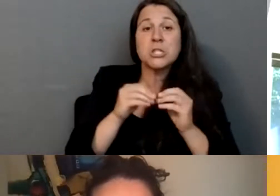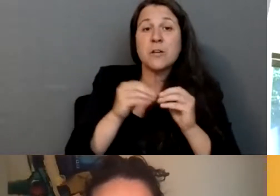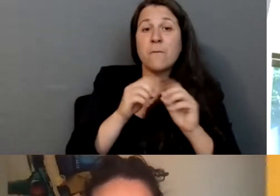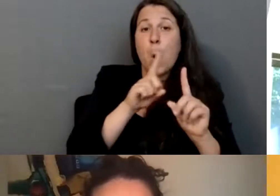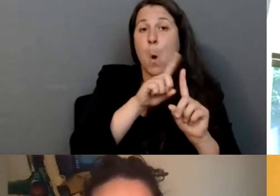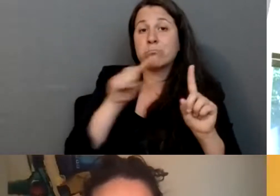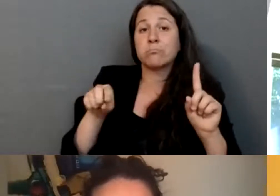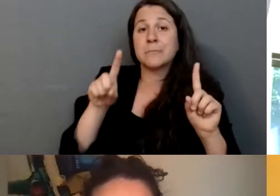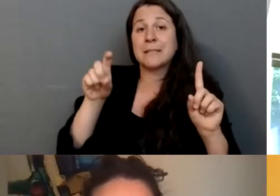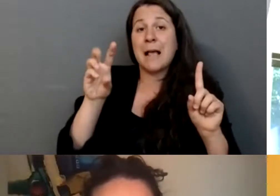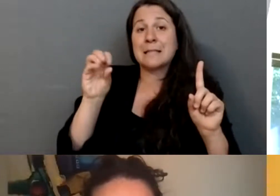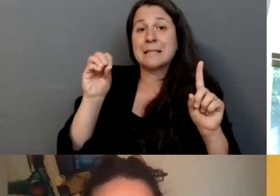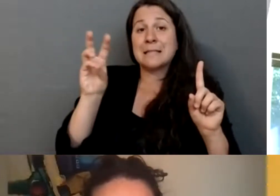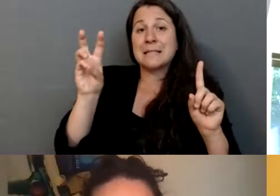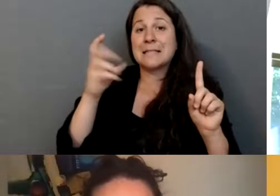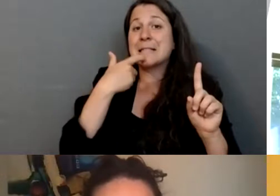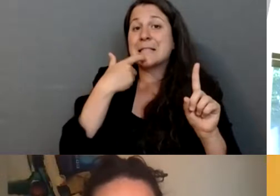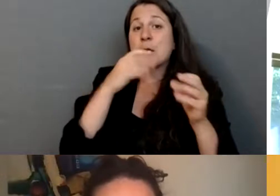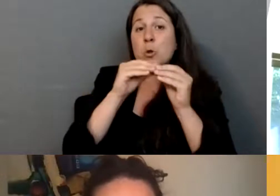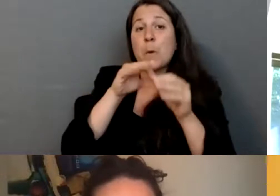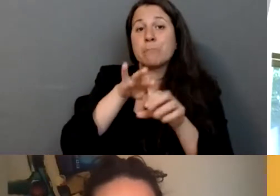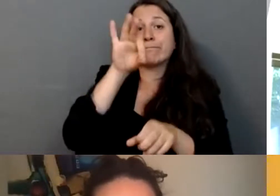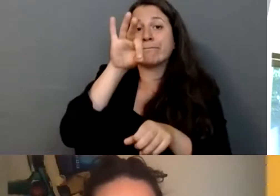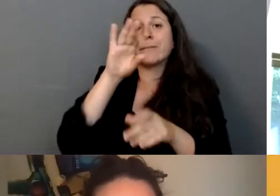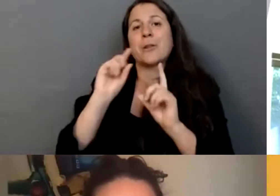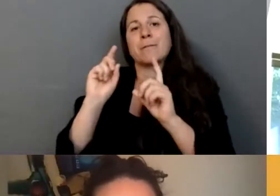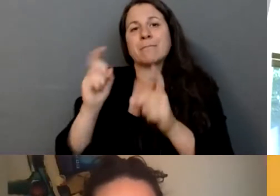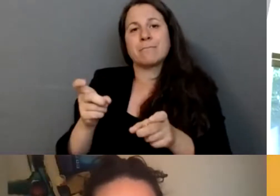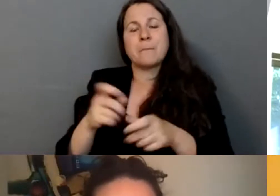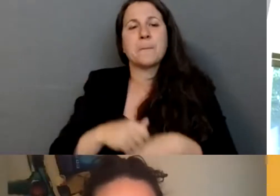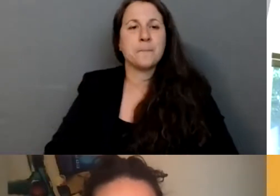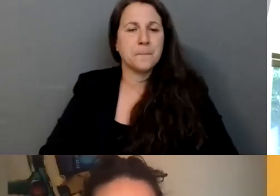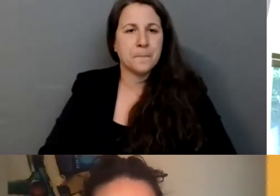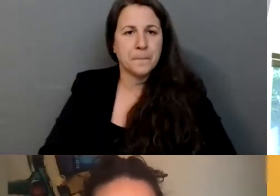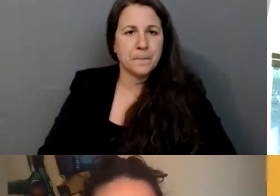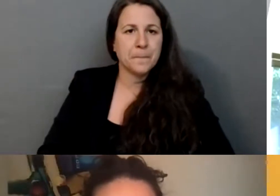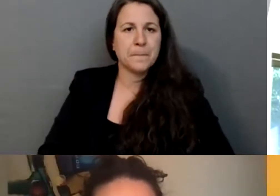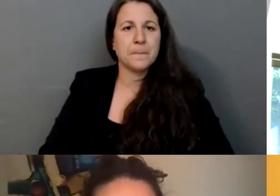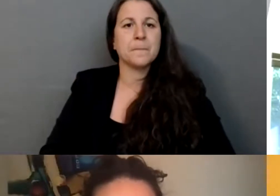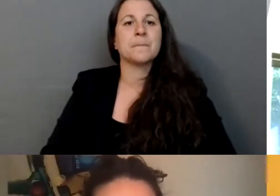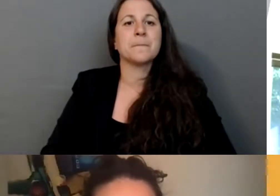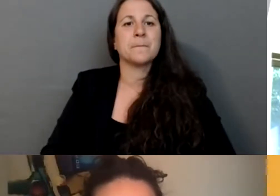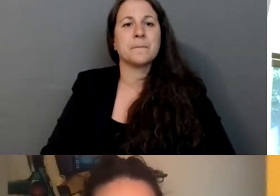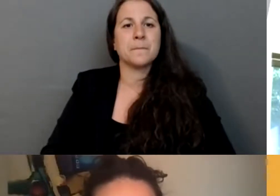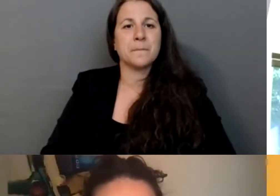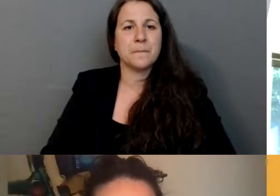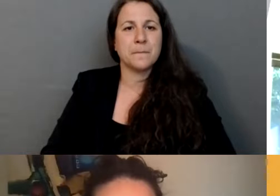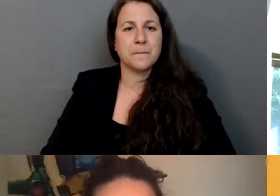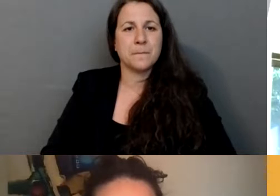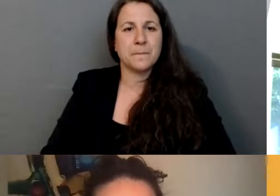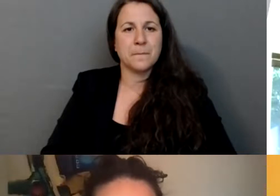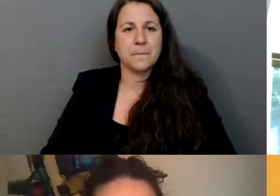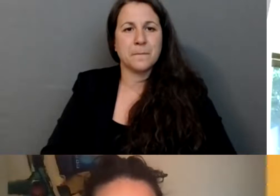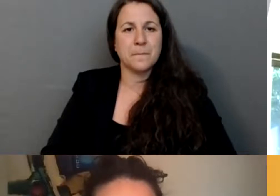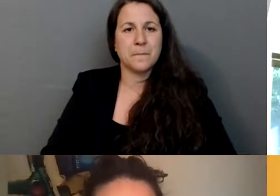106. Ensuite, dans l'intervalle que vous nous les donnez, vous pouvez commencer déjà à vous inscrire sur la liste pour